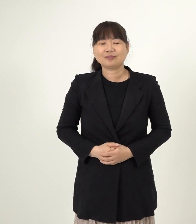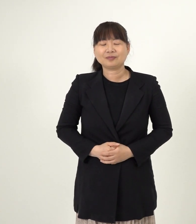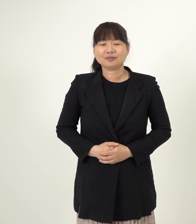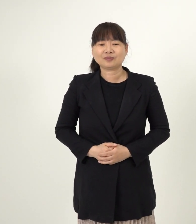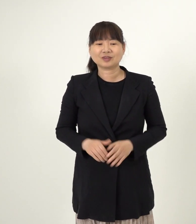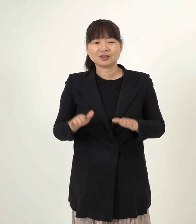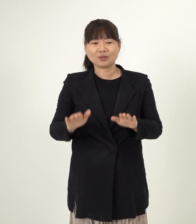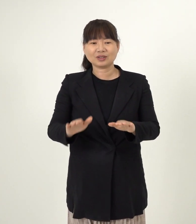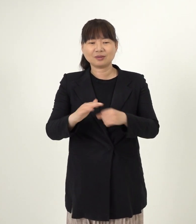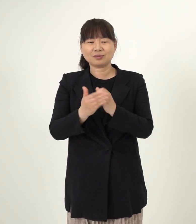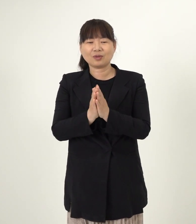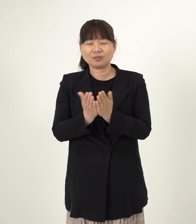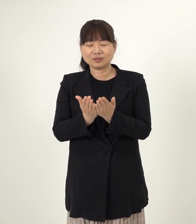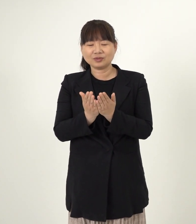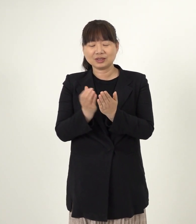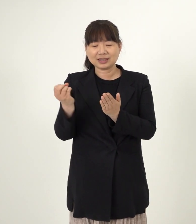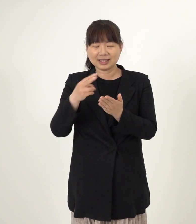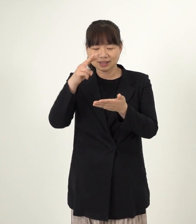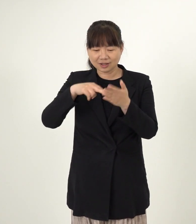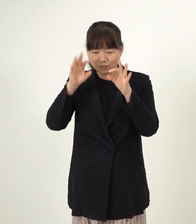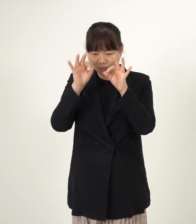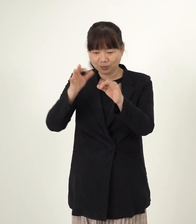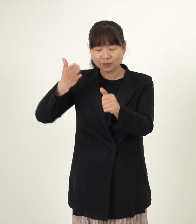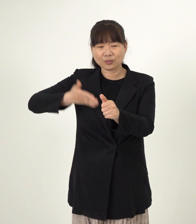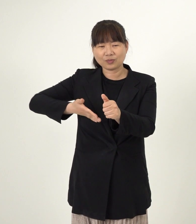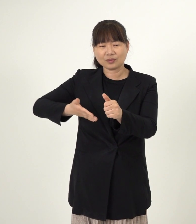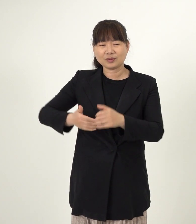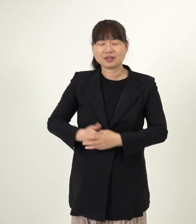그리고 오늘 본문으로 눈을 돌려서 보시면